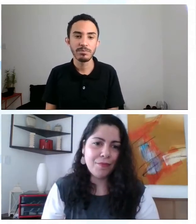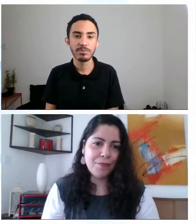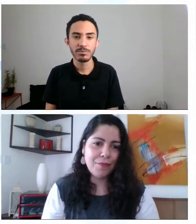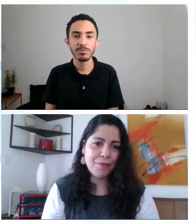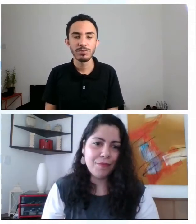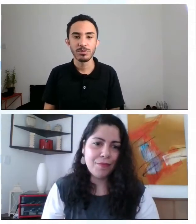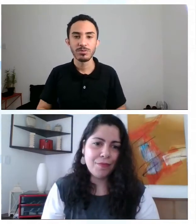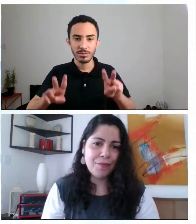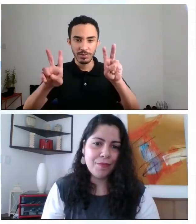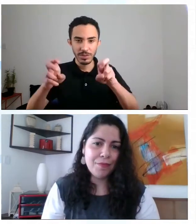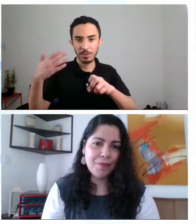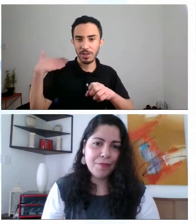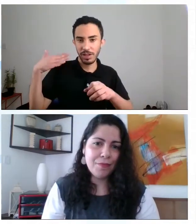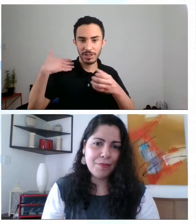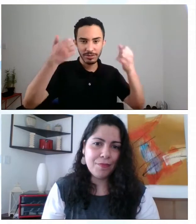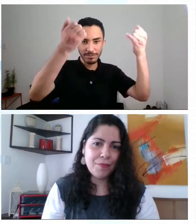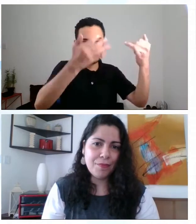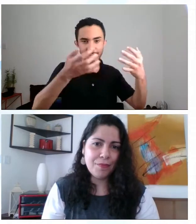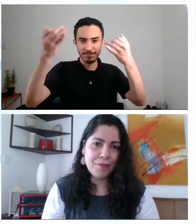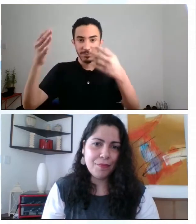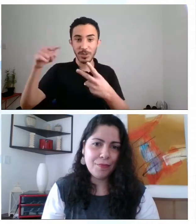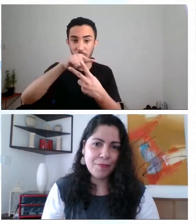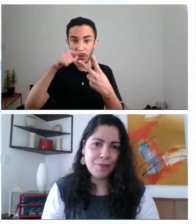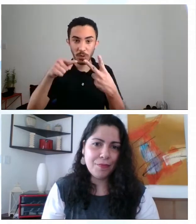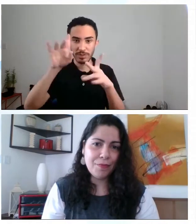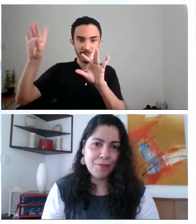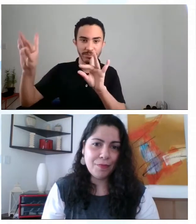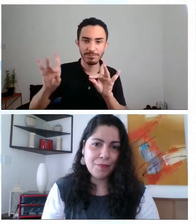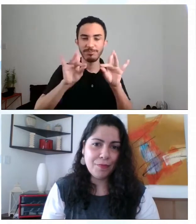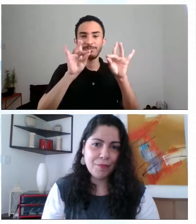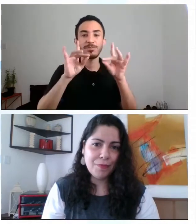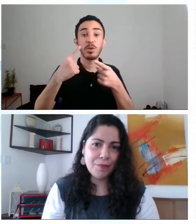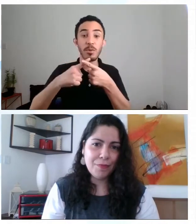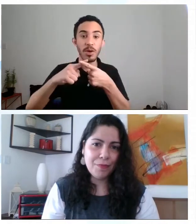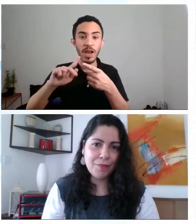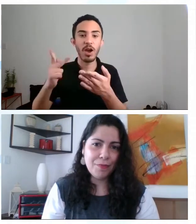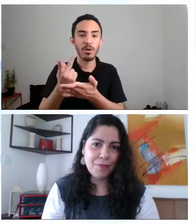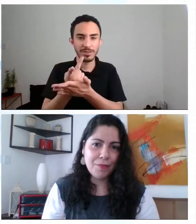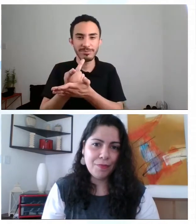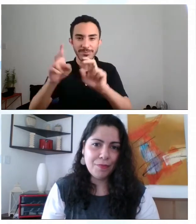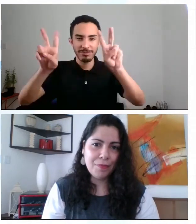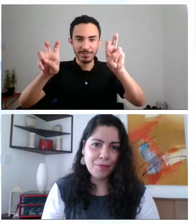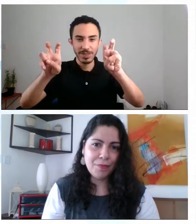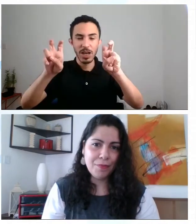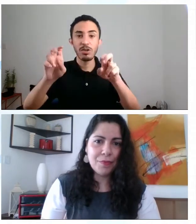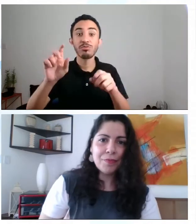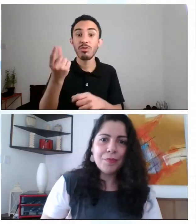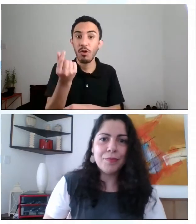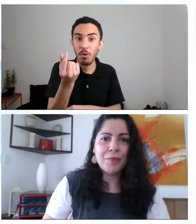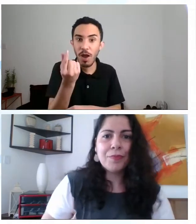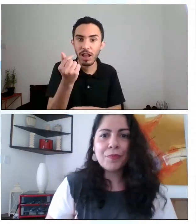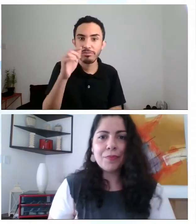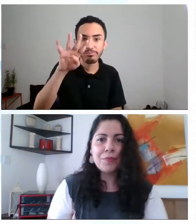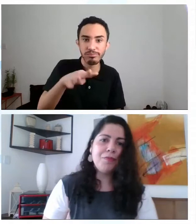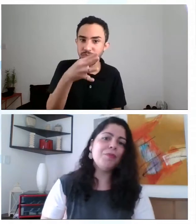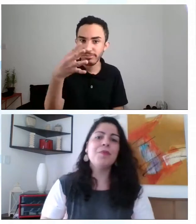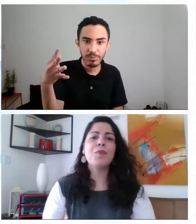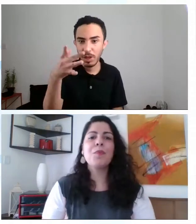comentários interessantes sobre o que a Clarissa falou. Primeiro que essa situação que ela narrou sobre os honorários